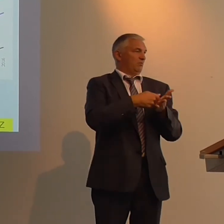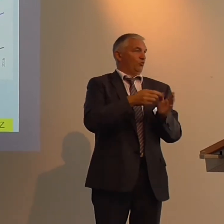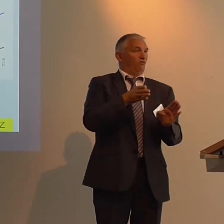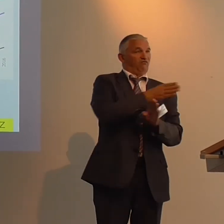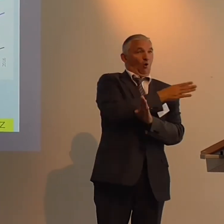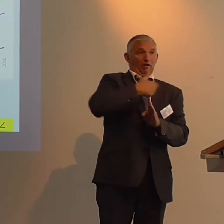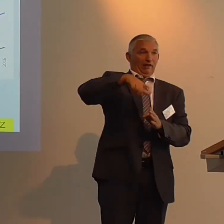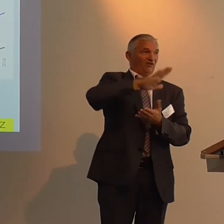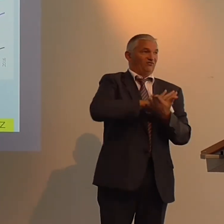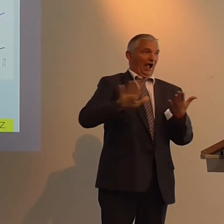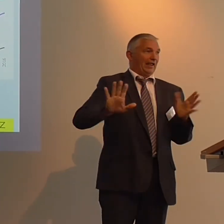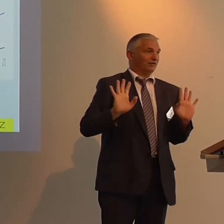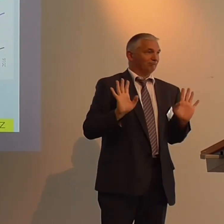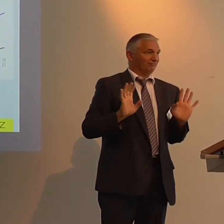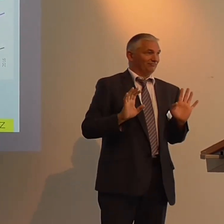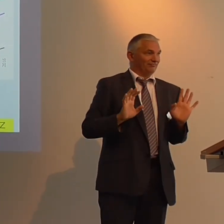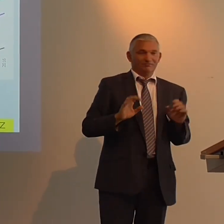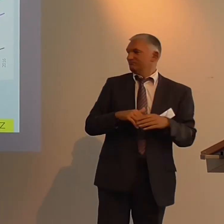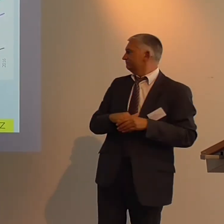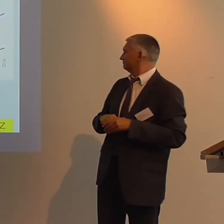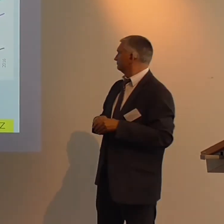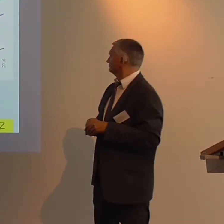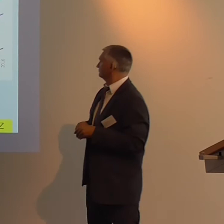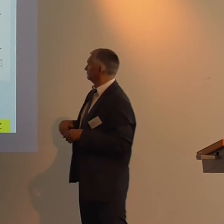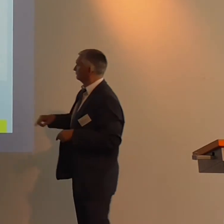Seit 2013 bezahlen wir auch ein Drittel der GEZ-Gebühren. Wir waren vorher befreit.